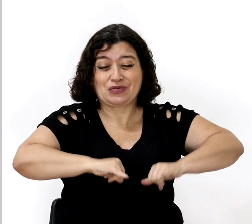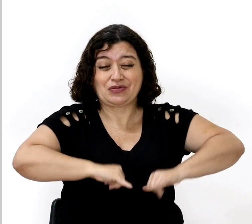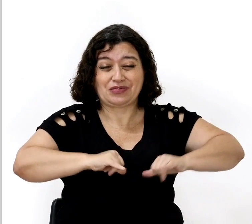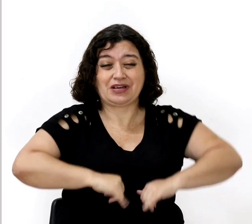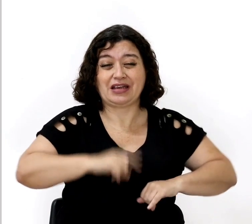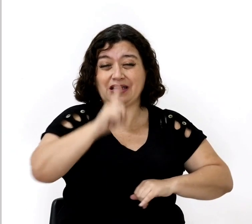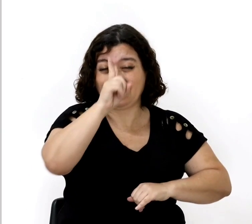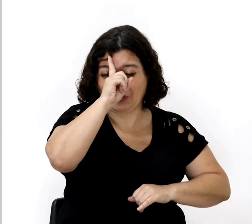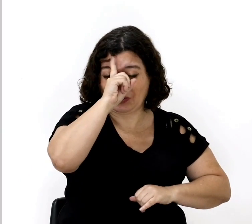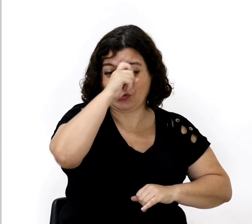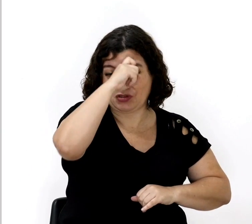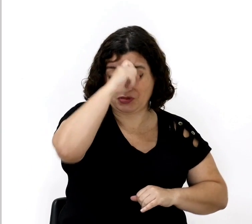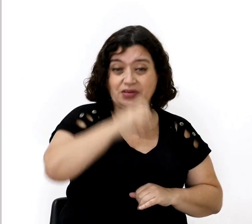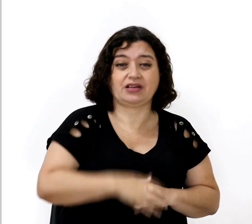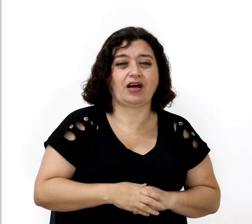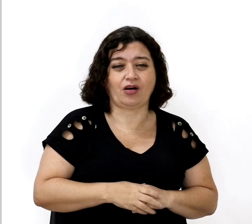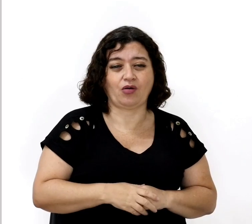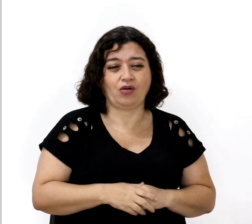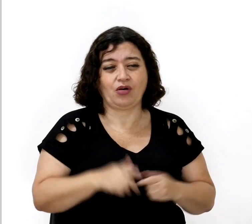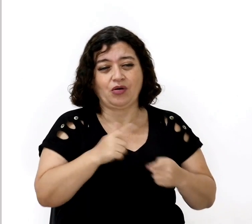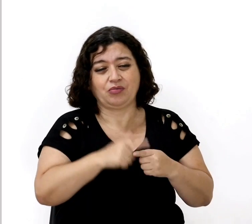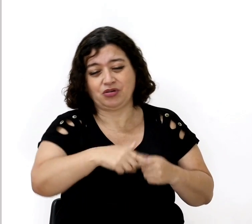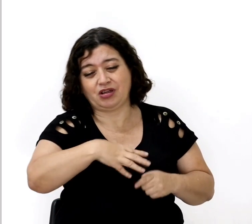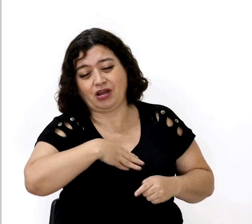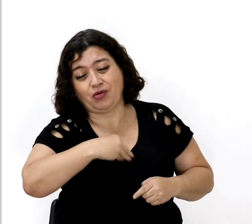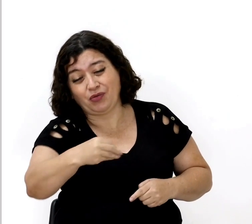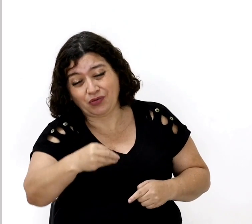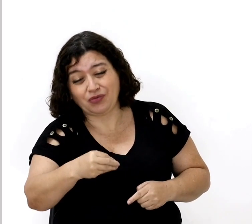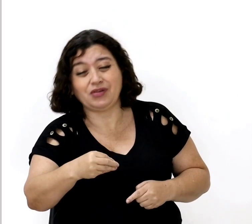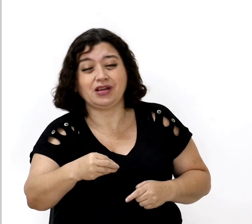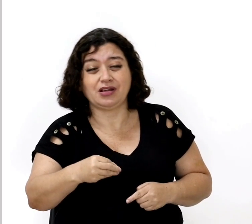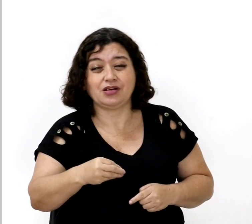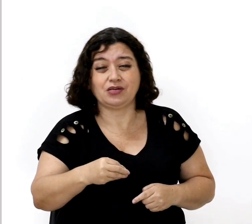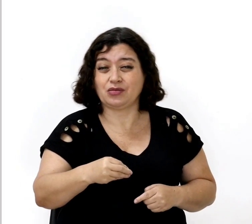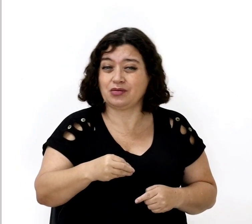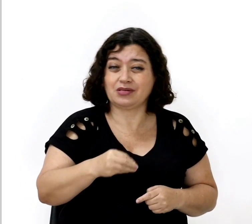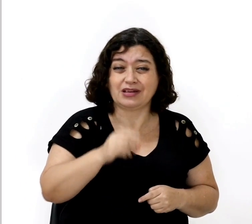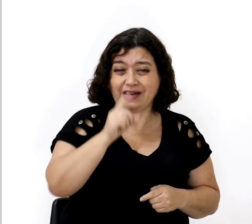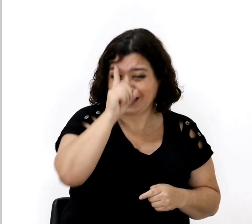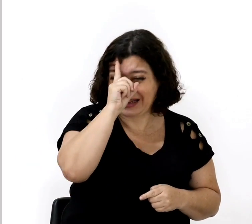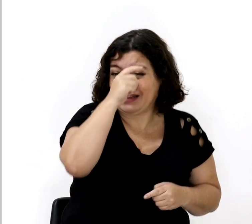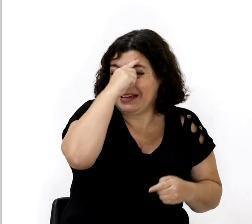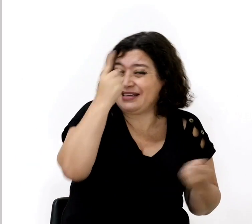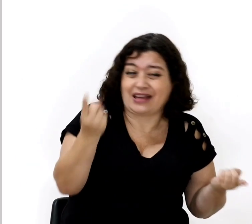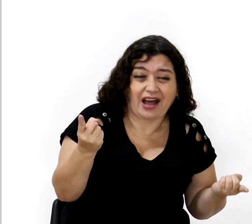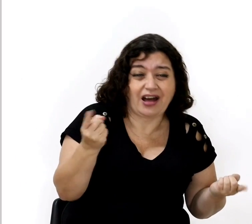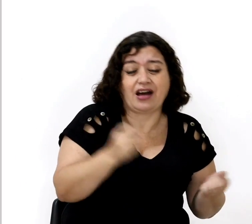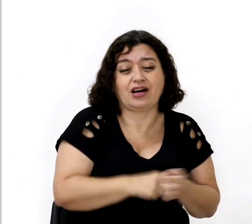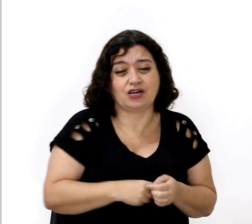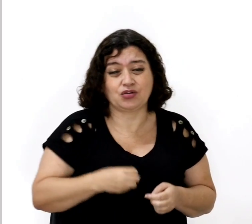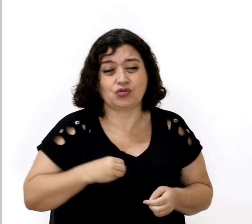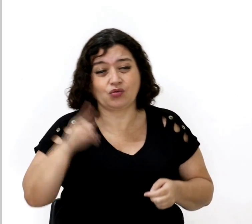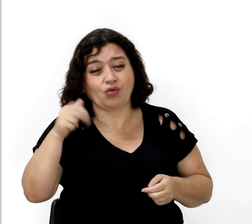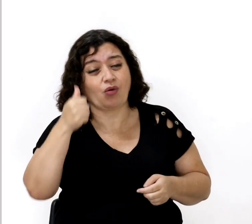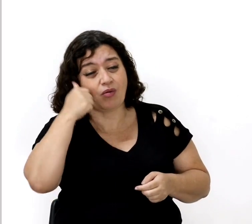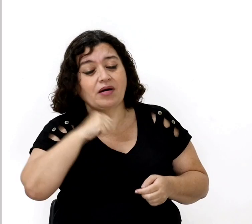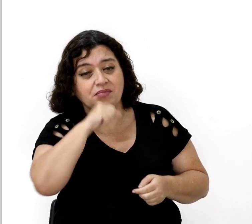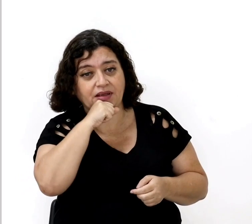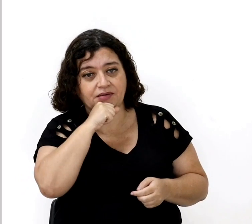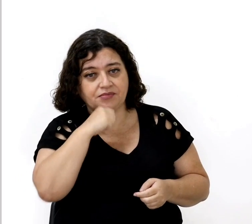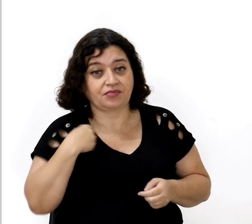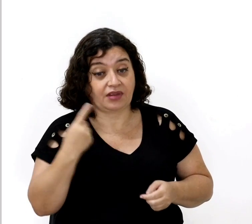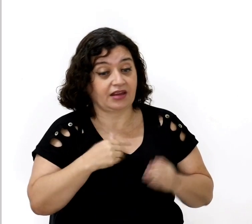sofrendo dentro de um hospital, que está com o filho internado, ou a própria mãe está internada, coisa desse tipo, né? E a nossa igreja ficava ao lado de